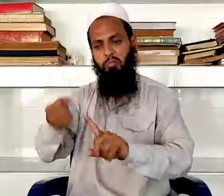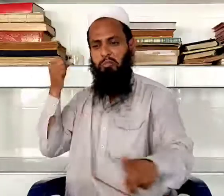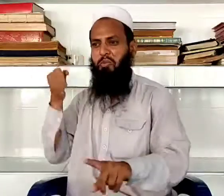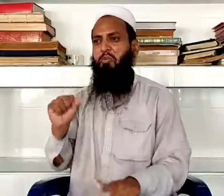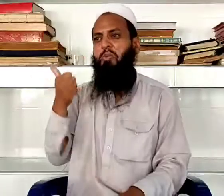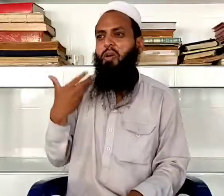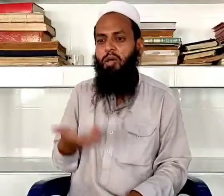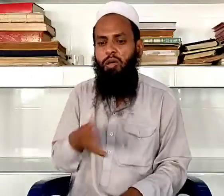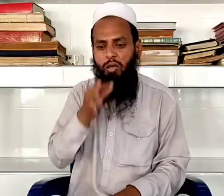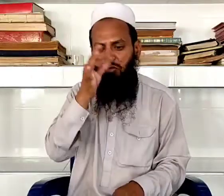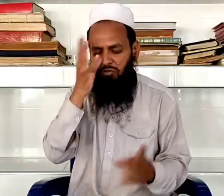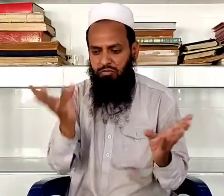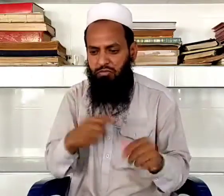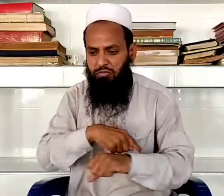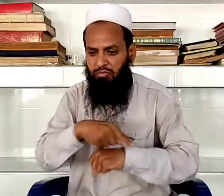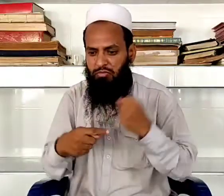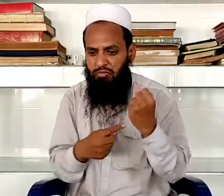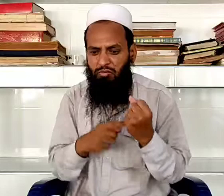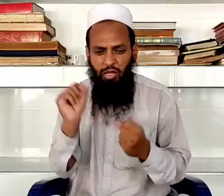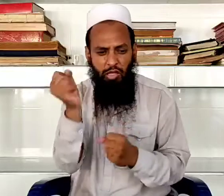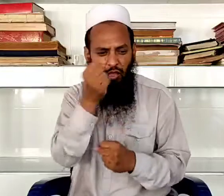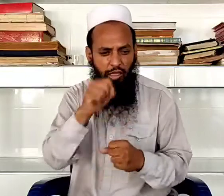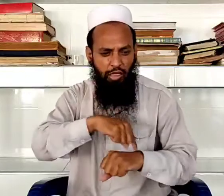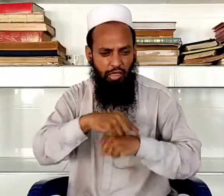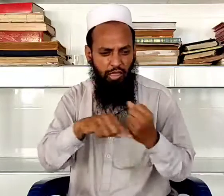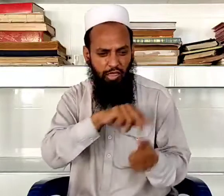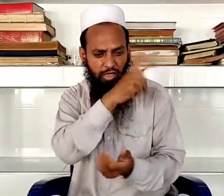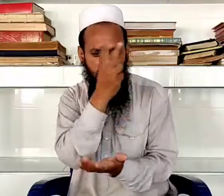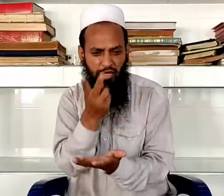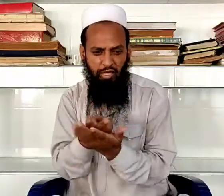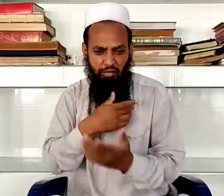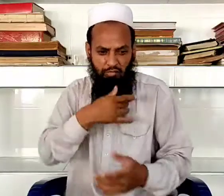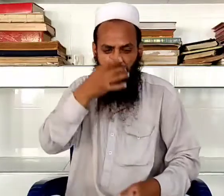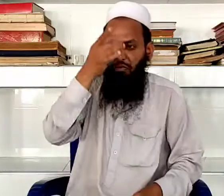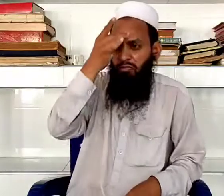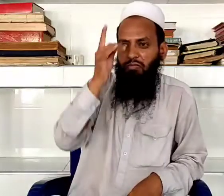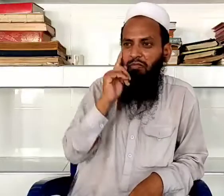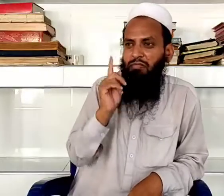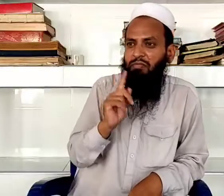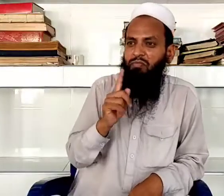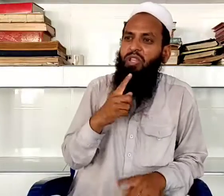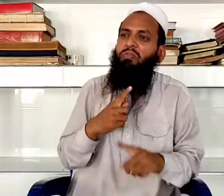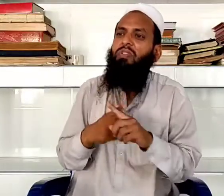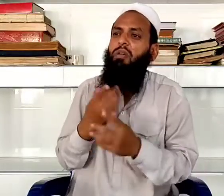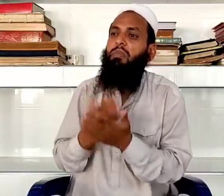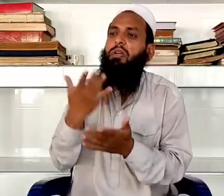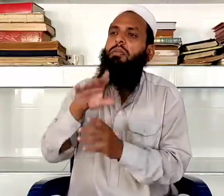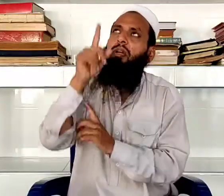ਨਾਮ ਅਬਾਸ ਹੈ, ਇੱਕ ਬੇਟੇ ਦਾ ਨਾਮ ਉਸਮਾਨ ਹੈ, ਇੱਕ ਬੇਟੇ ਦਾ ਨਾਮ ਜਾਫਰ ਅਕਬਰ ਹੈ, ਇੱਕ ਬੇਟੇ ਦਾ ਨਾਮ ਅਬਦੁੱਲਾ ਹੈ,